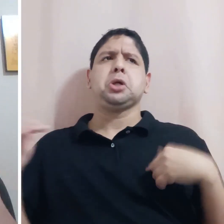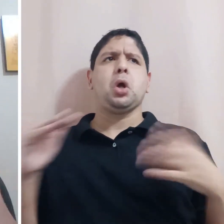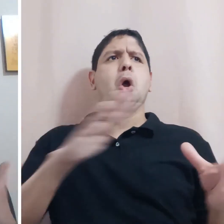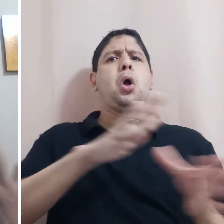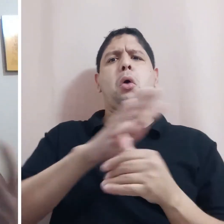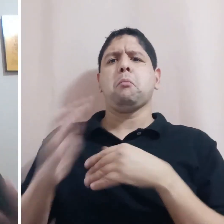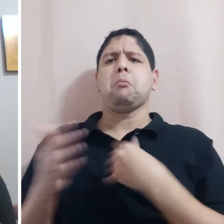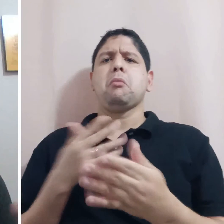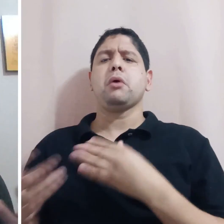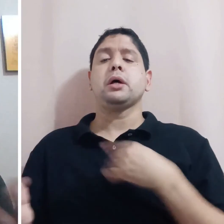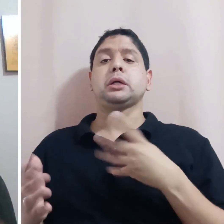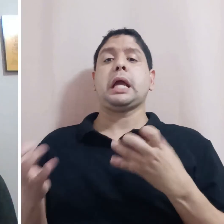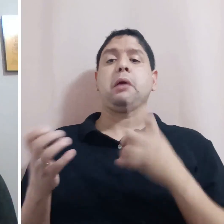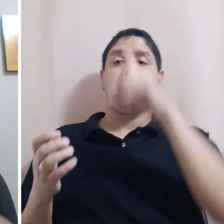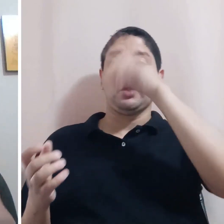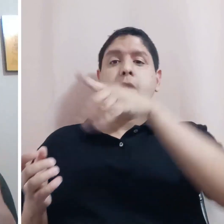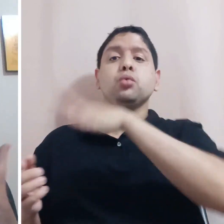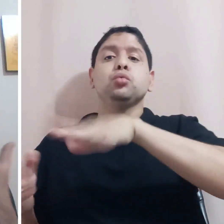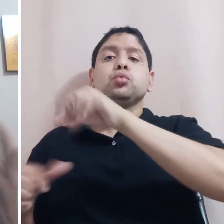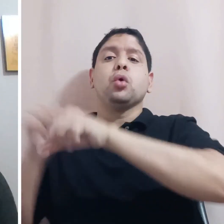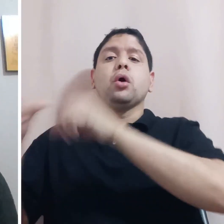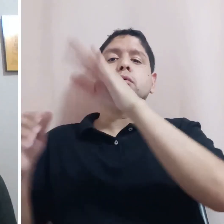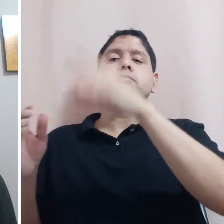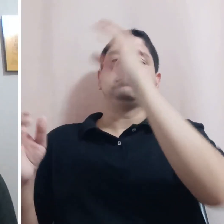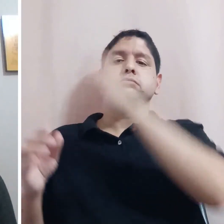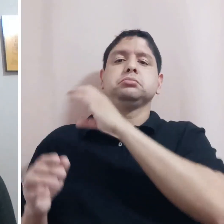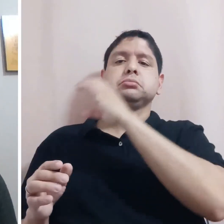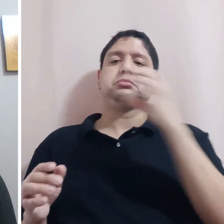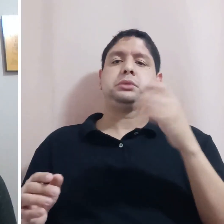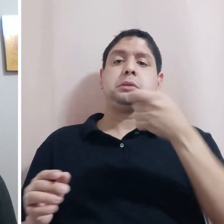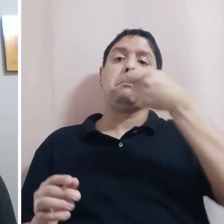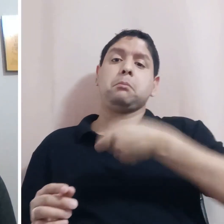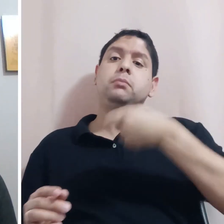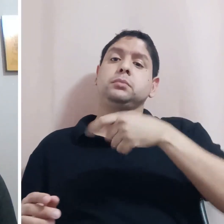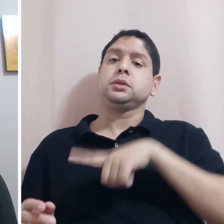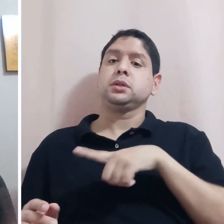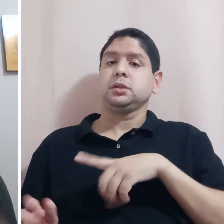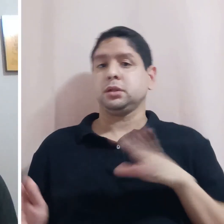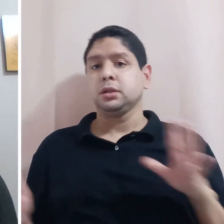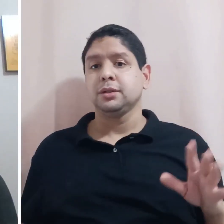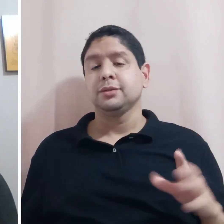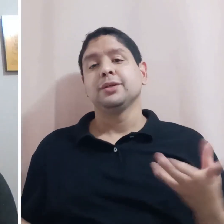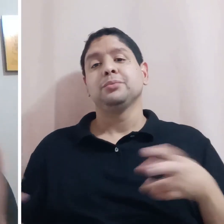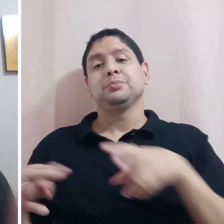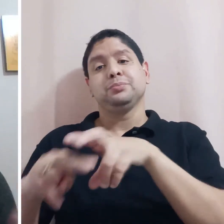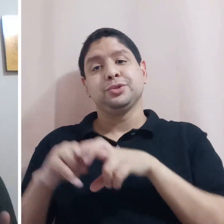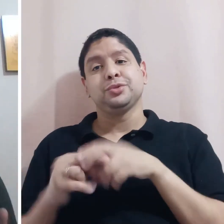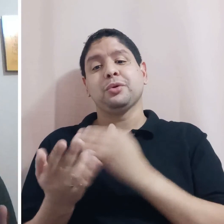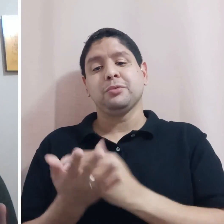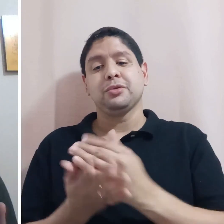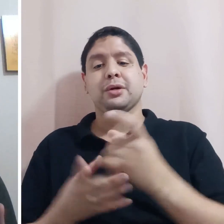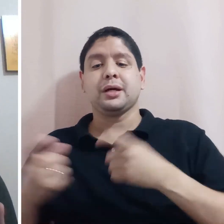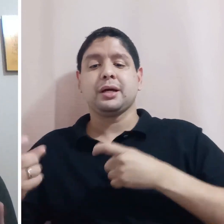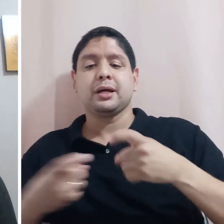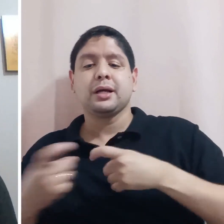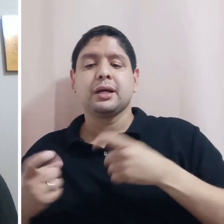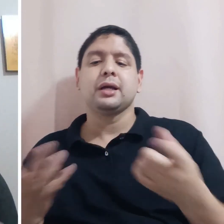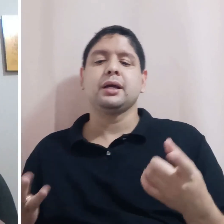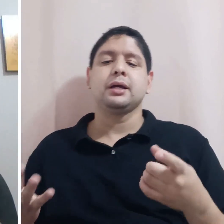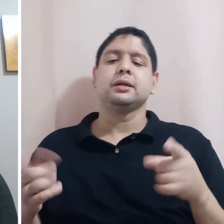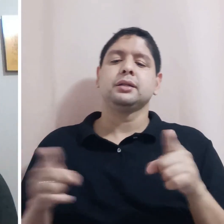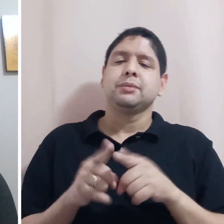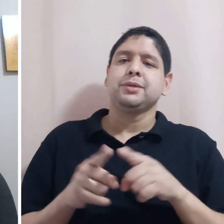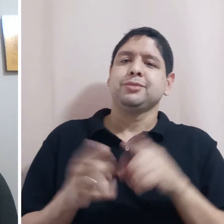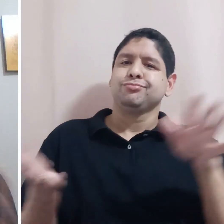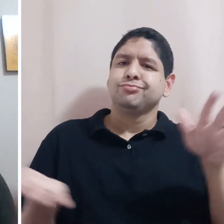de que eles se achavam superiores e queriam levar a fé, né, cristã para o resto do mundo, acabaram impondo a religião deles.